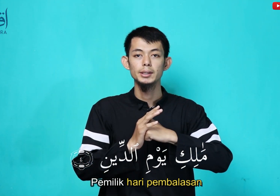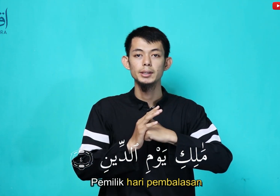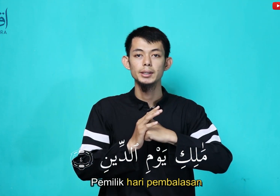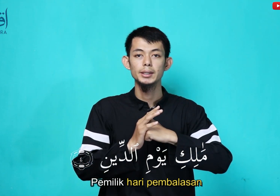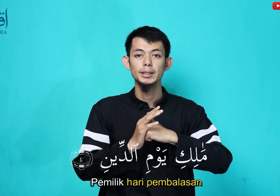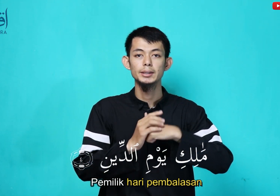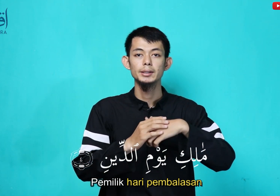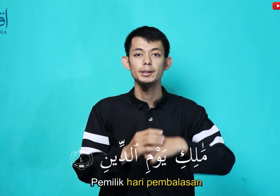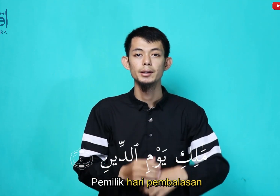yaumiddin.